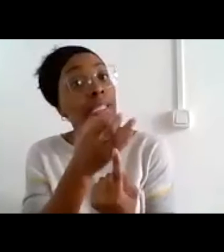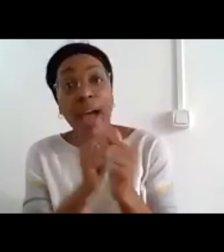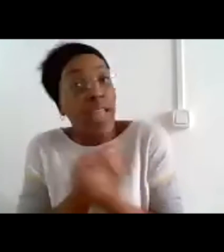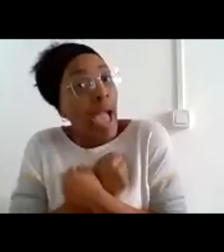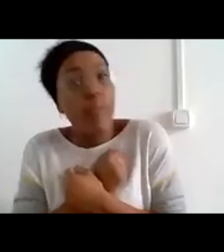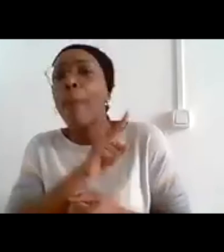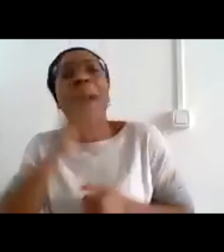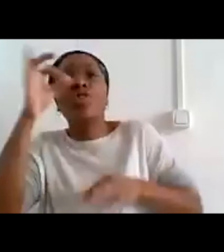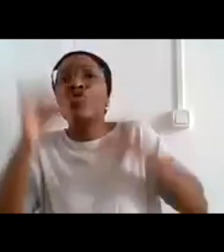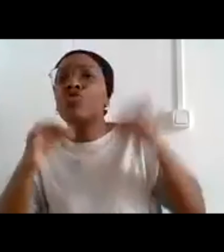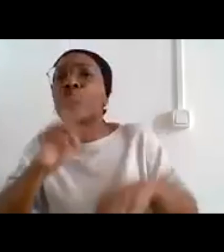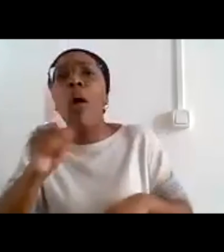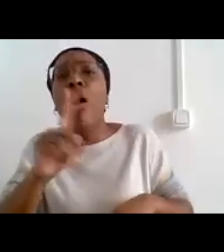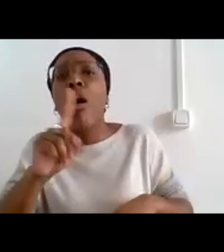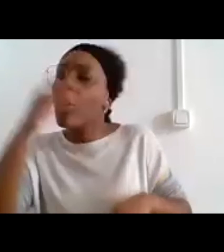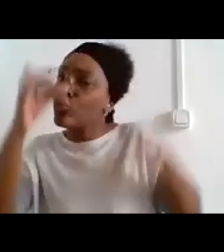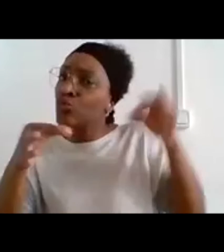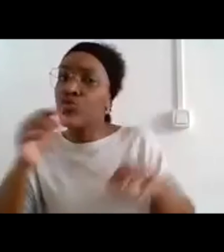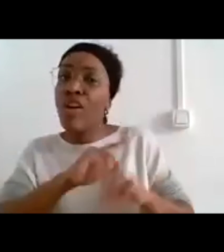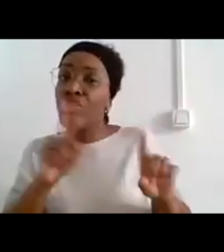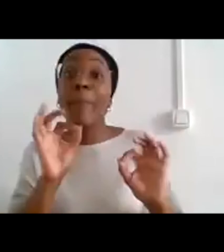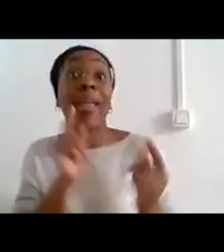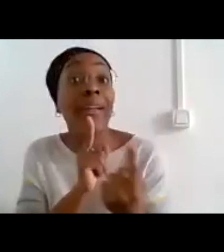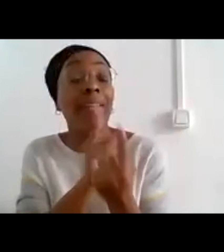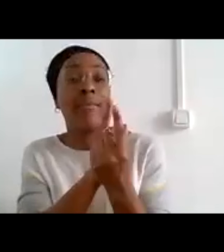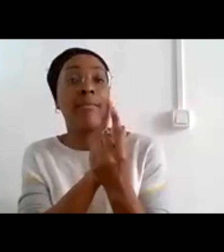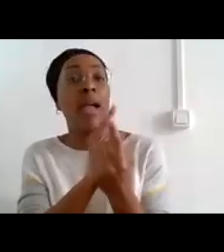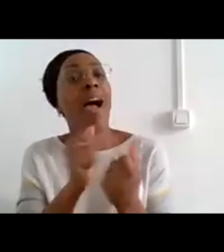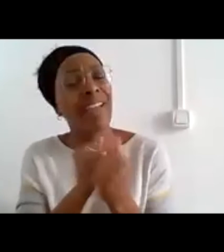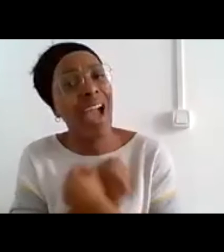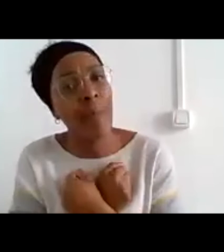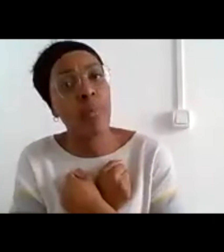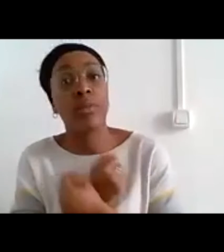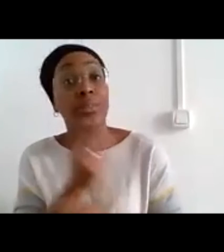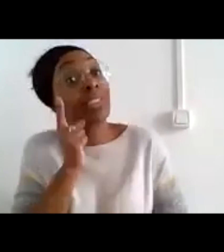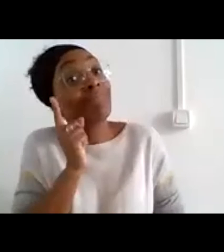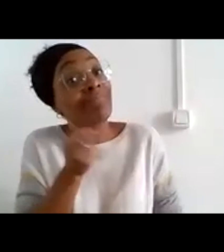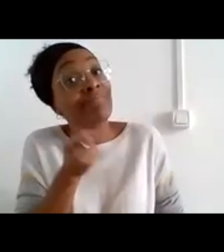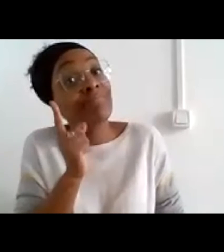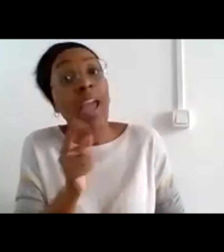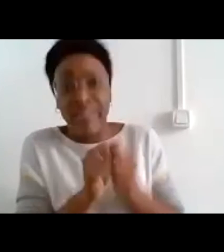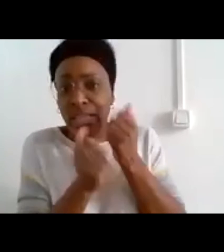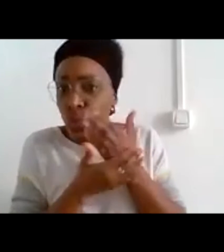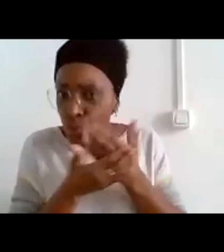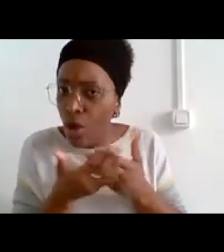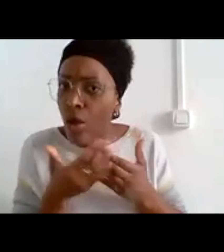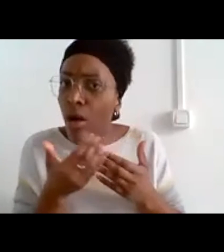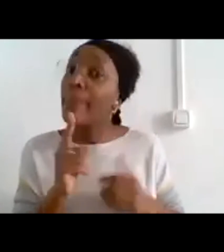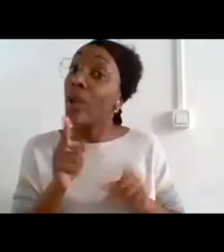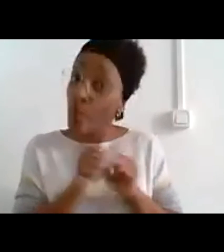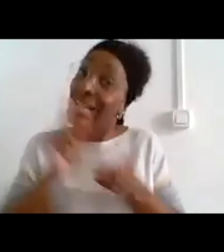qui va reprendre quelqu'un fasse attention aussi de ne pas tomber, hein, dit les Écritures. Donc, on doit être plein de douceur, plein d'amour, mais aussi plein de